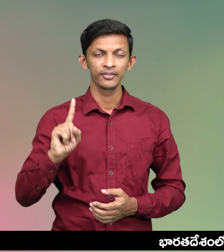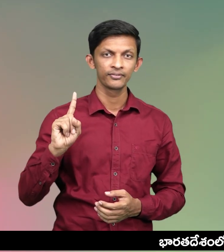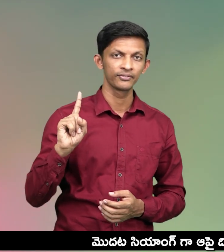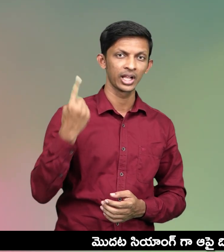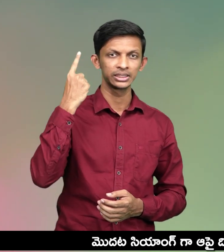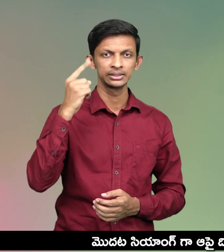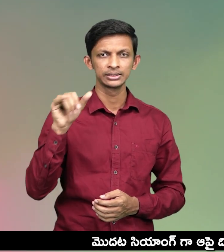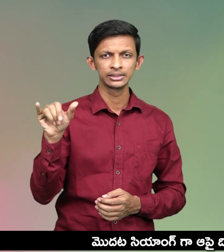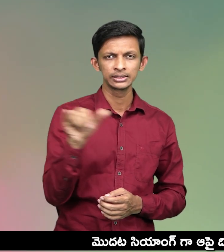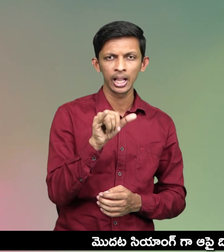మొదట సియాంగ్గా,